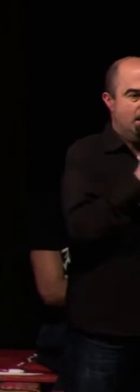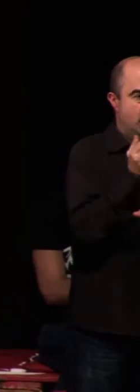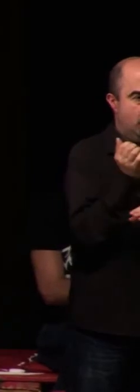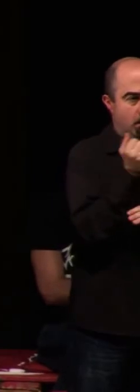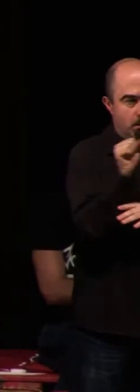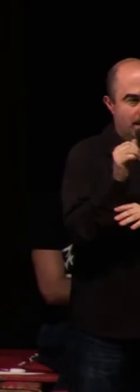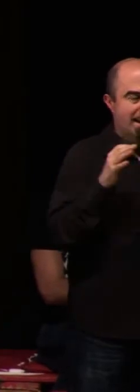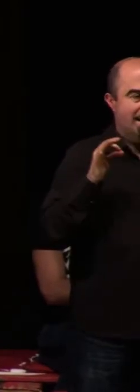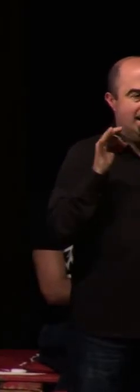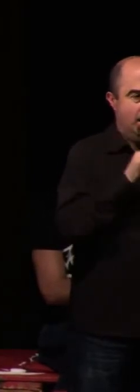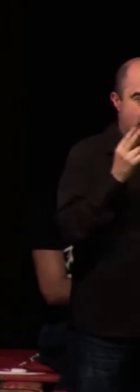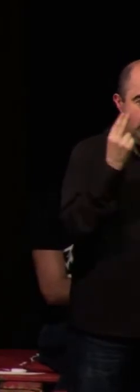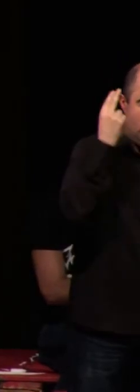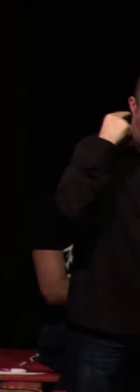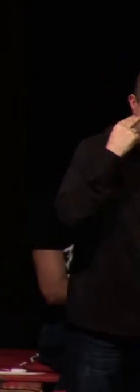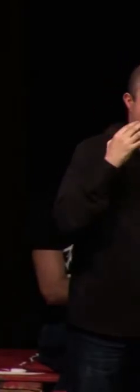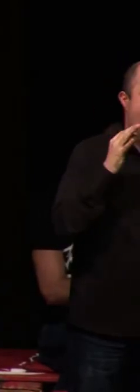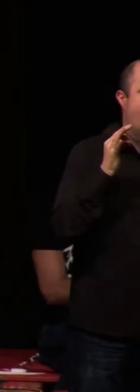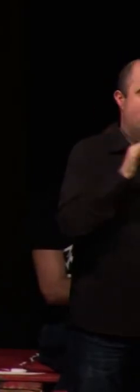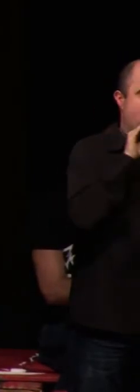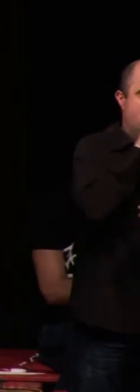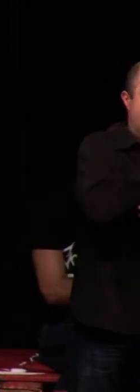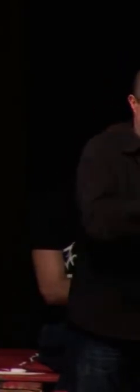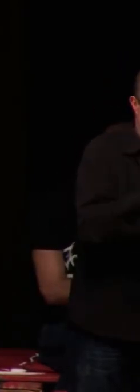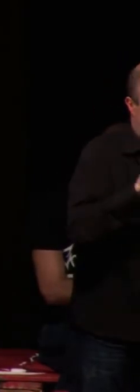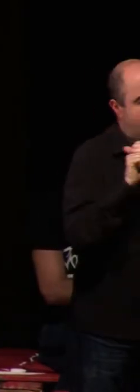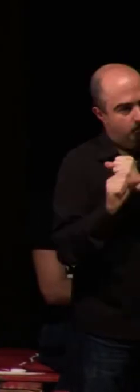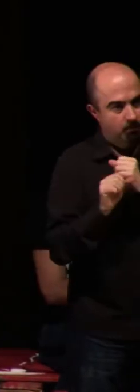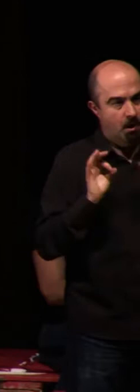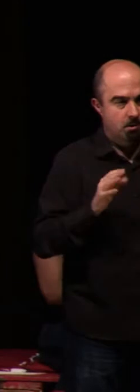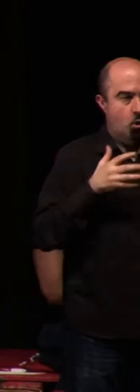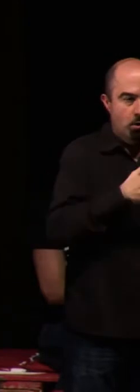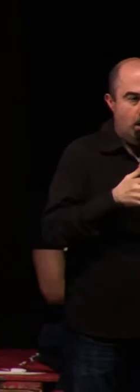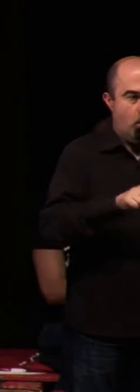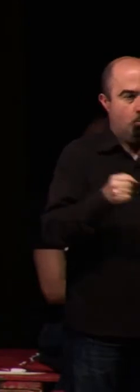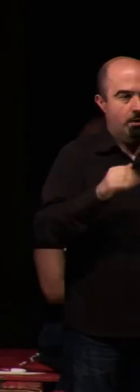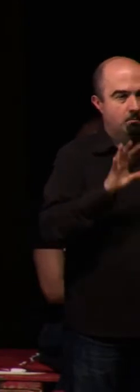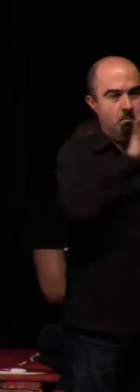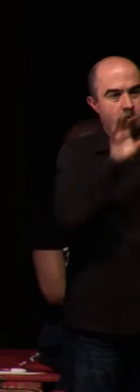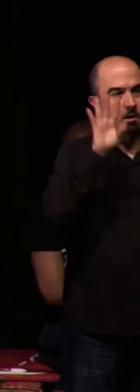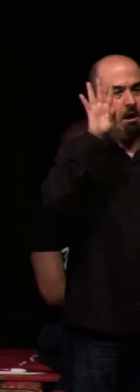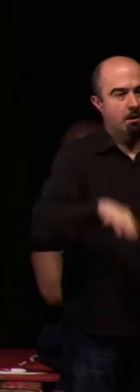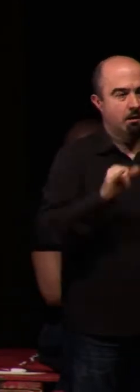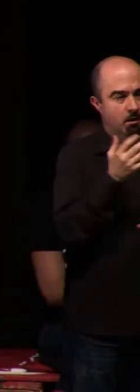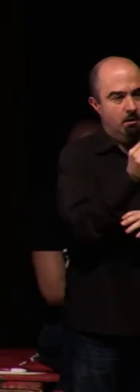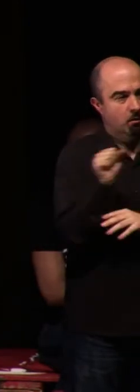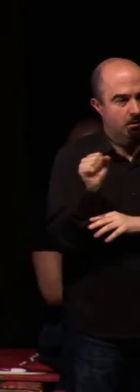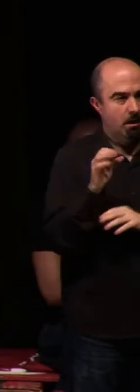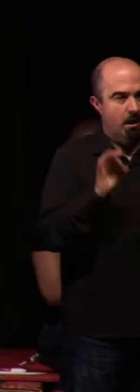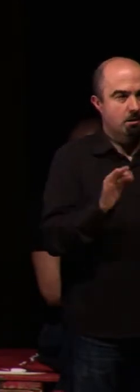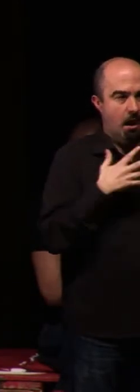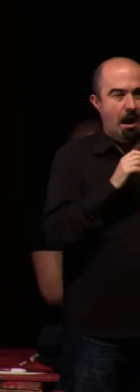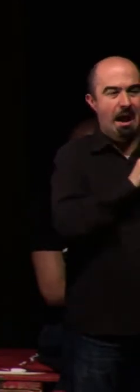sense subordinacions ni dependències. Som lluita, som ruptura, Som Països Catalans, som la desobediència que vindrà,